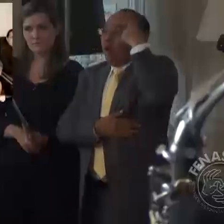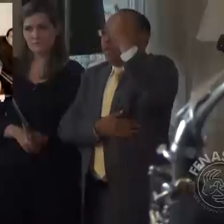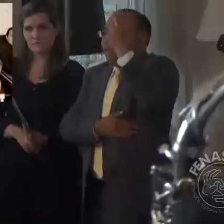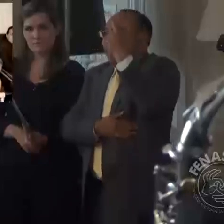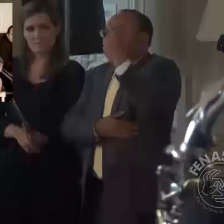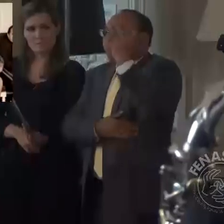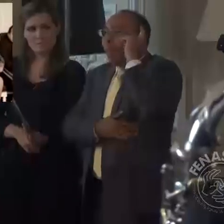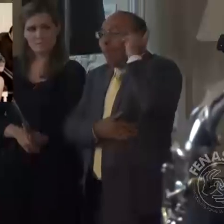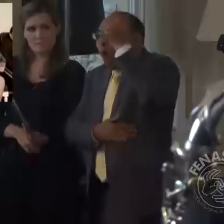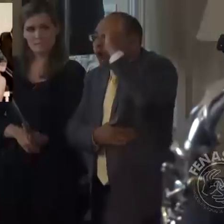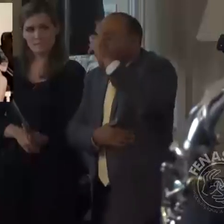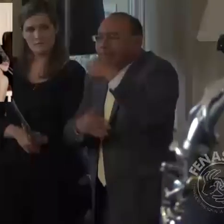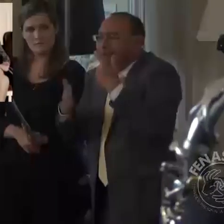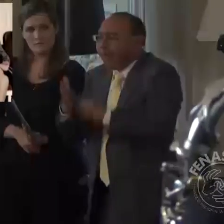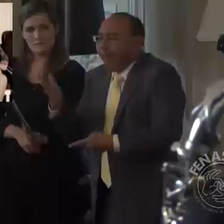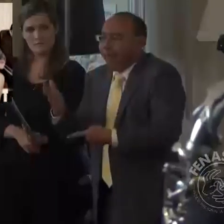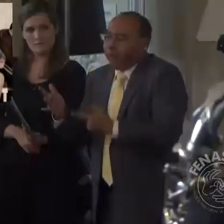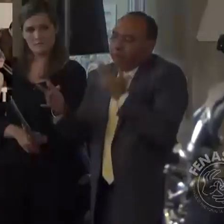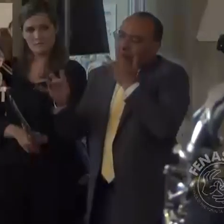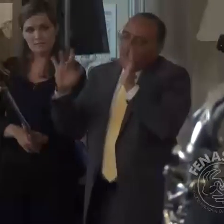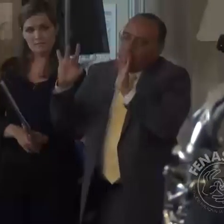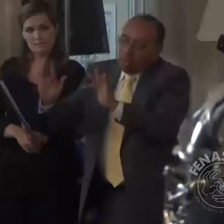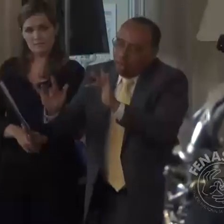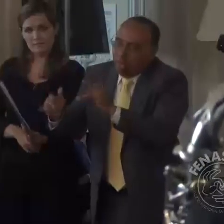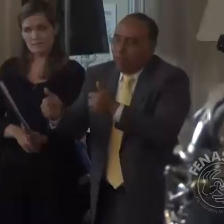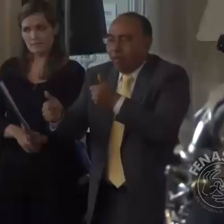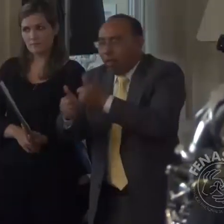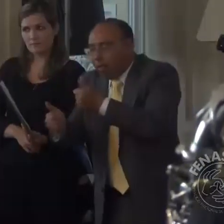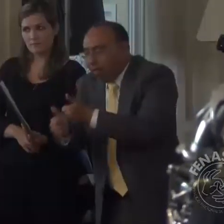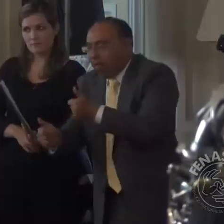pero aún encontramos políticas